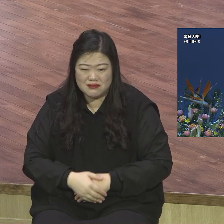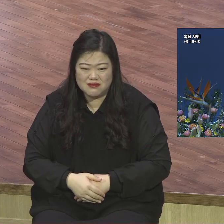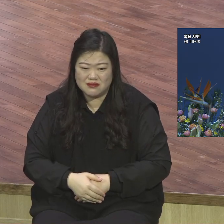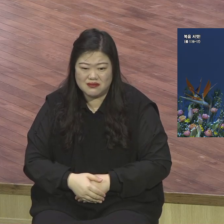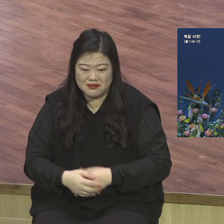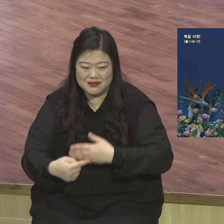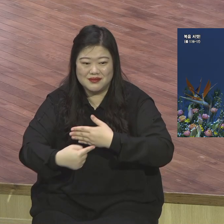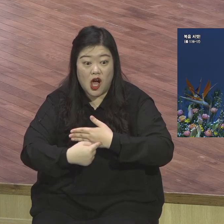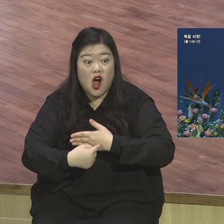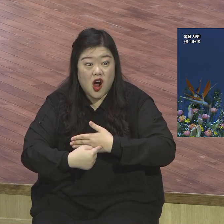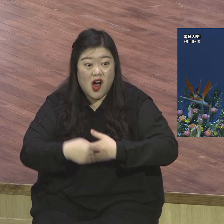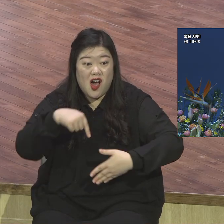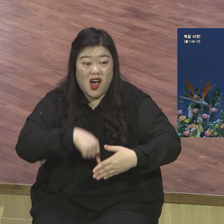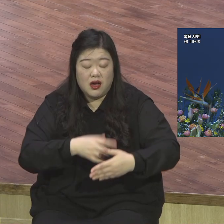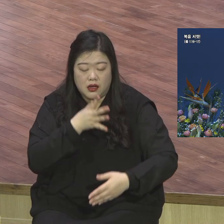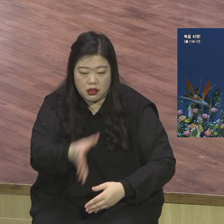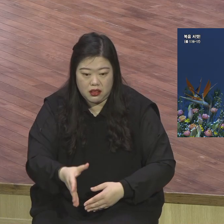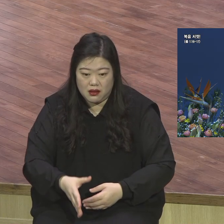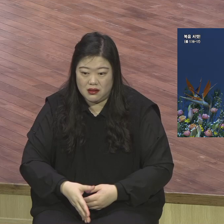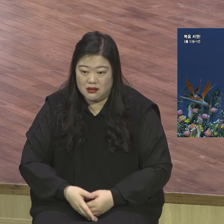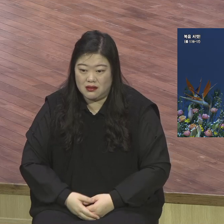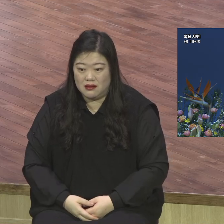것입니다. 속이는